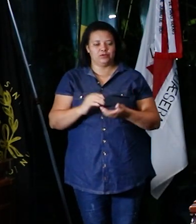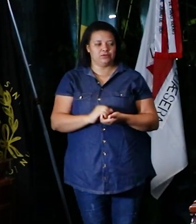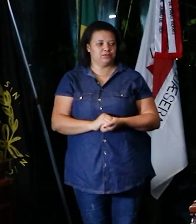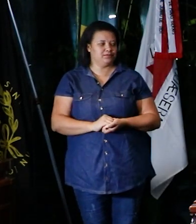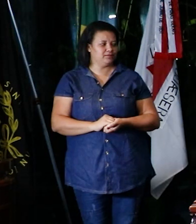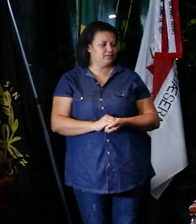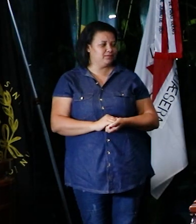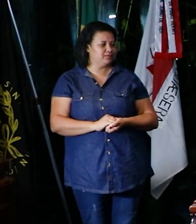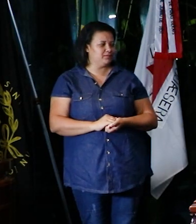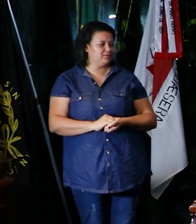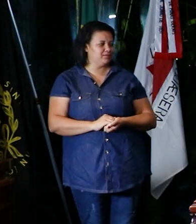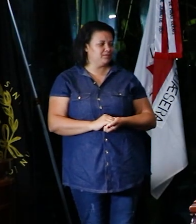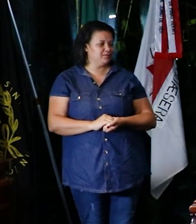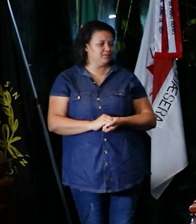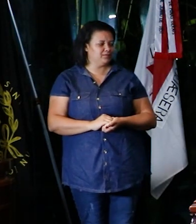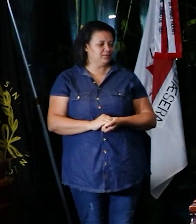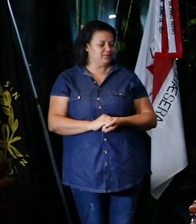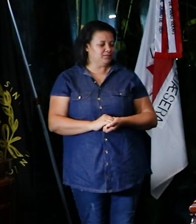Sondagem.